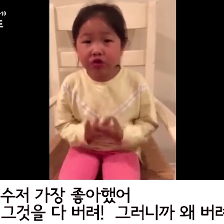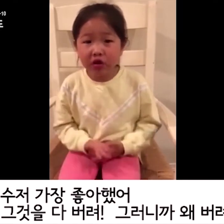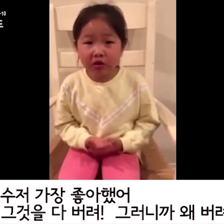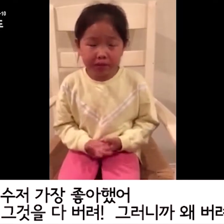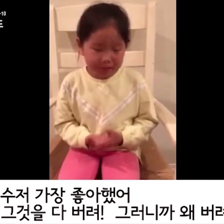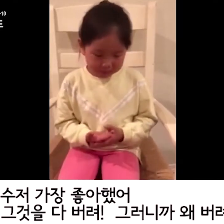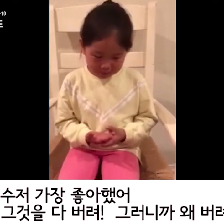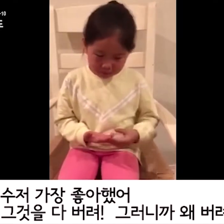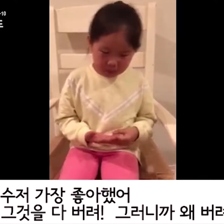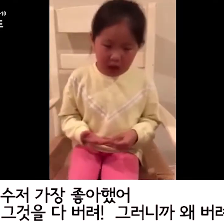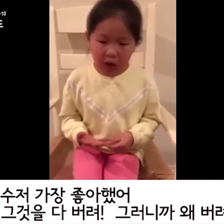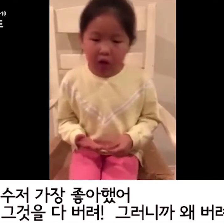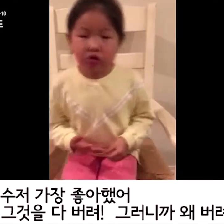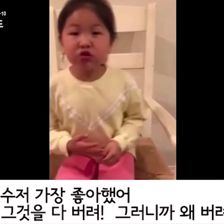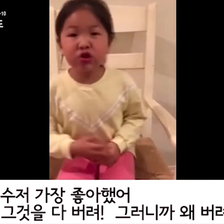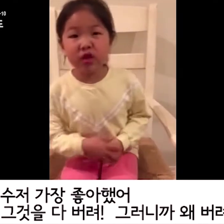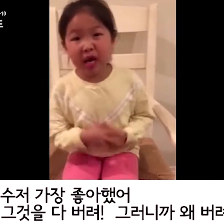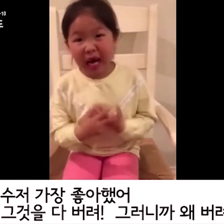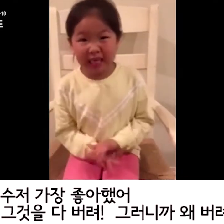수저를